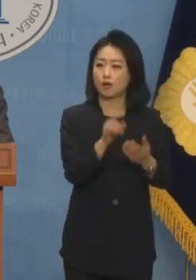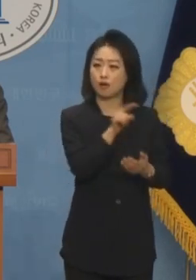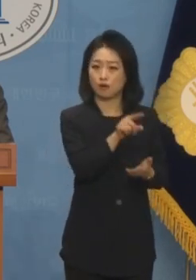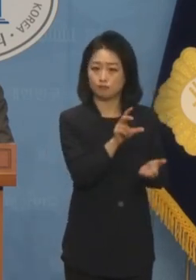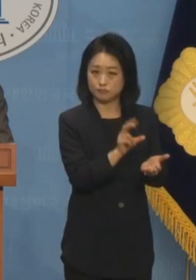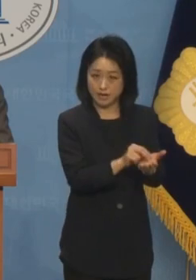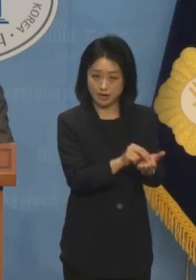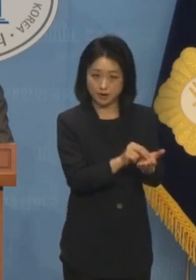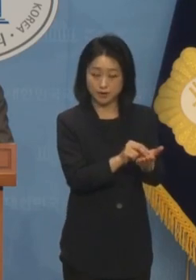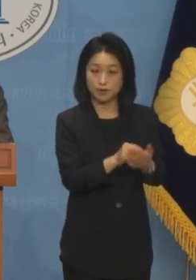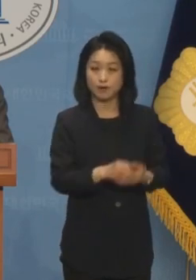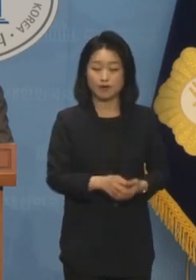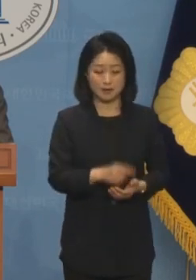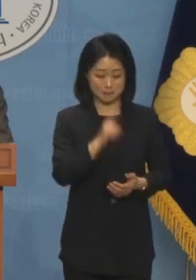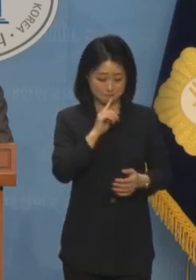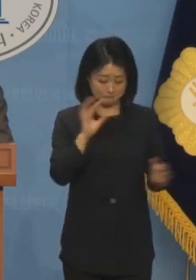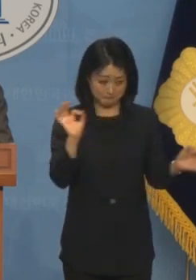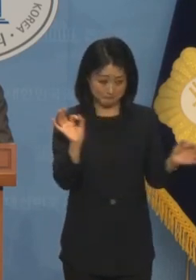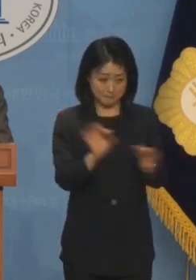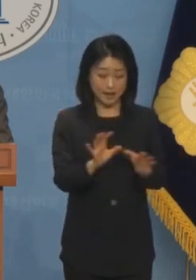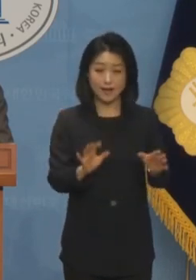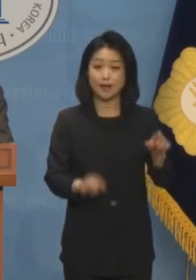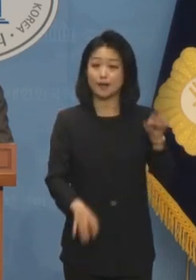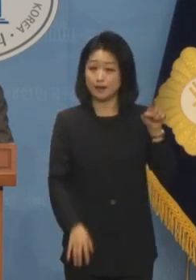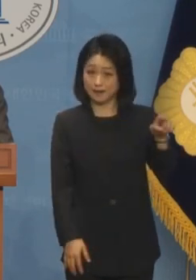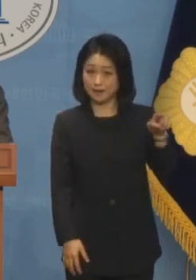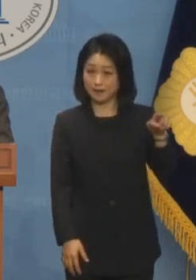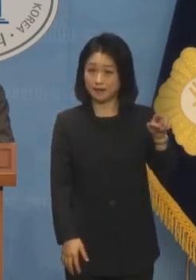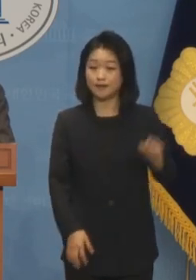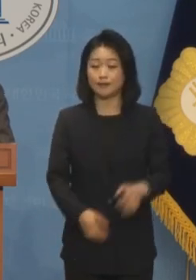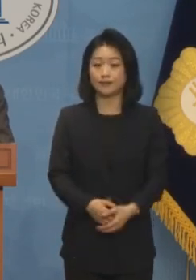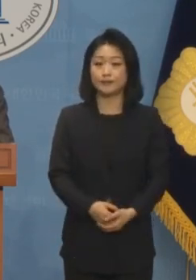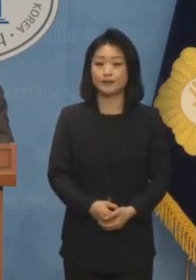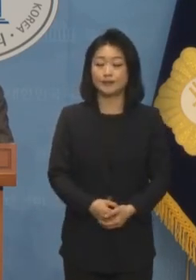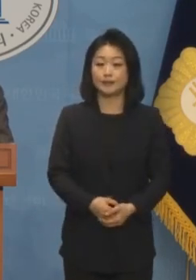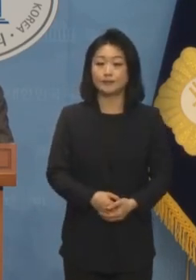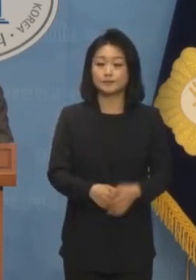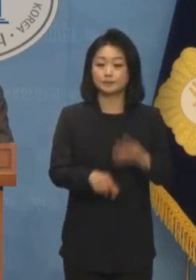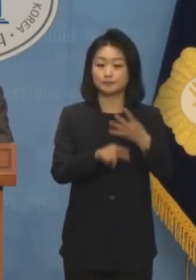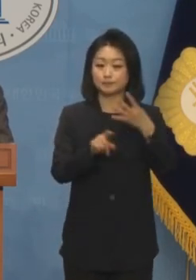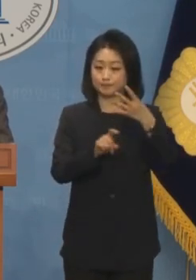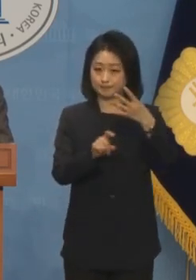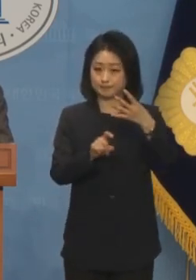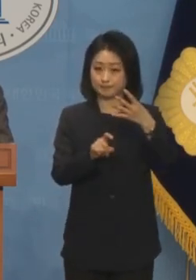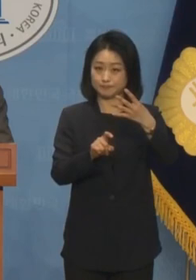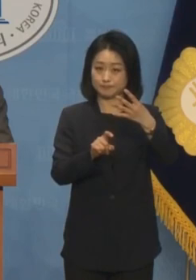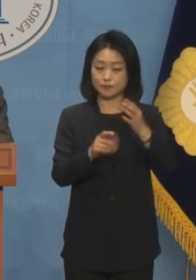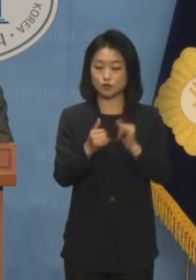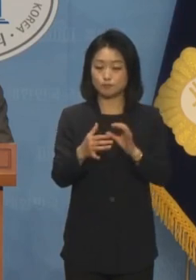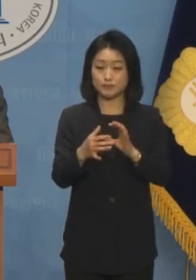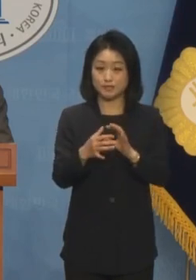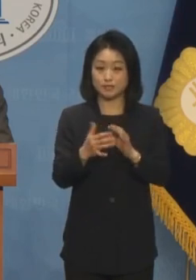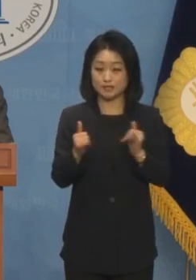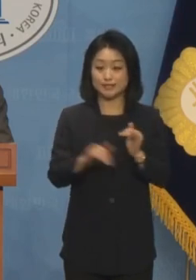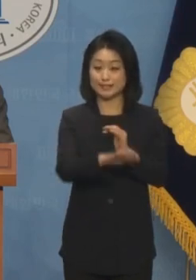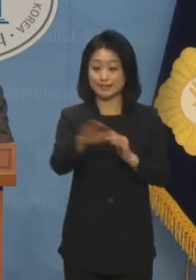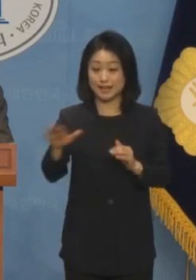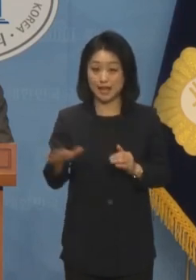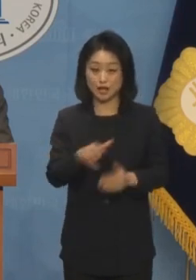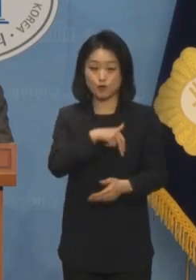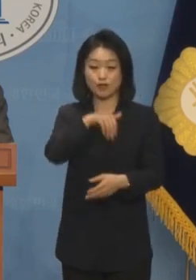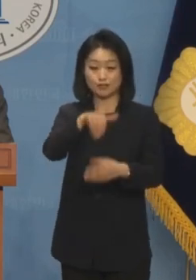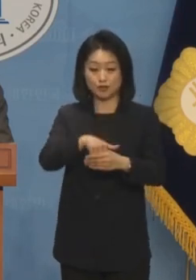것입니다. 적반하장도 유분수입니다. 지난 4월 10일 우리 국민들은 모두